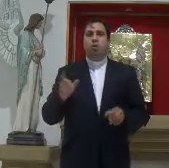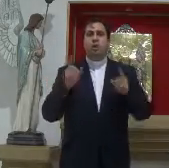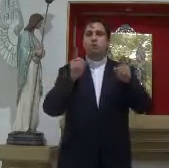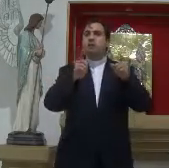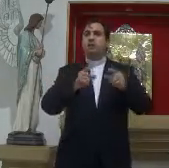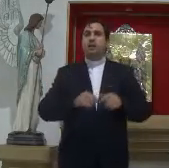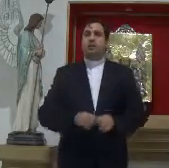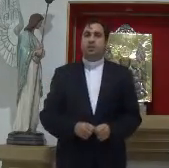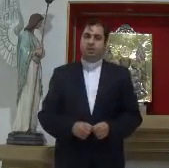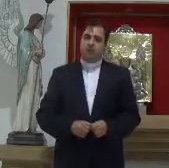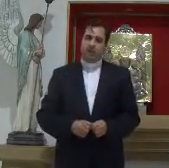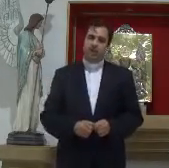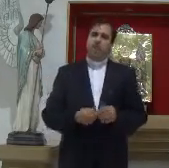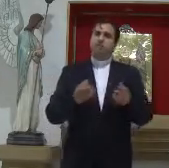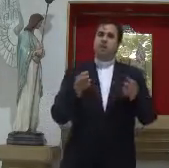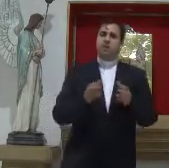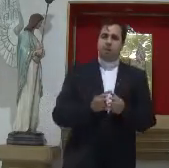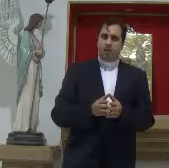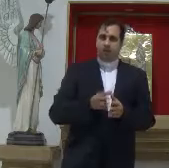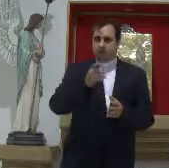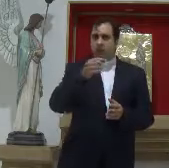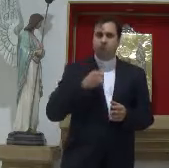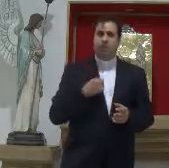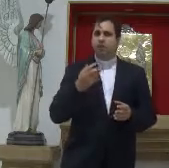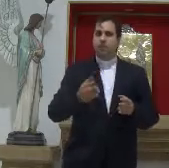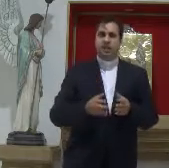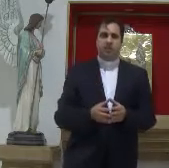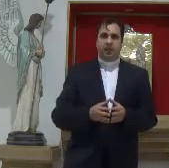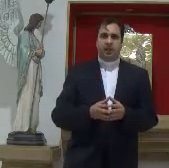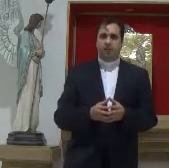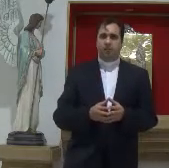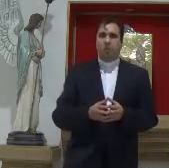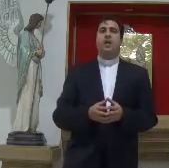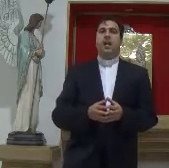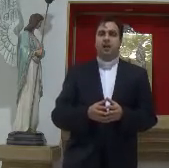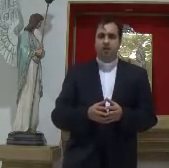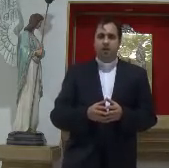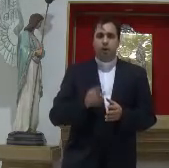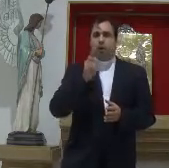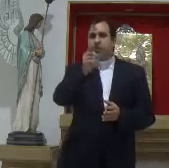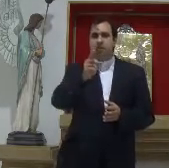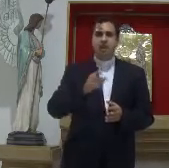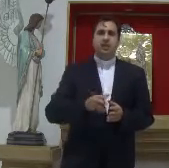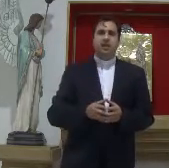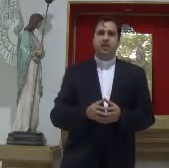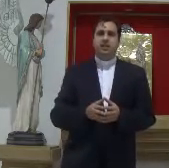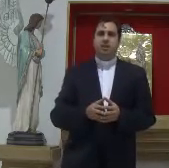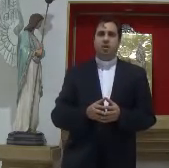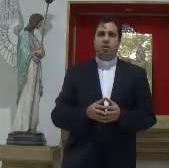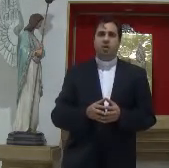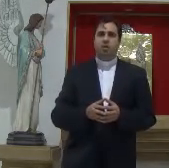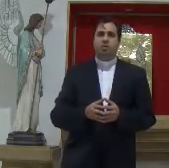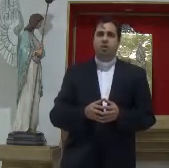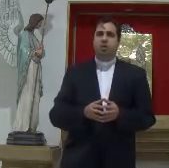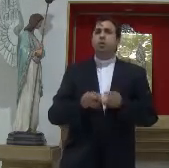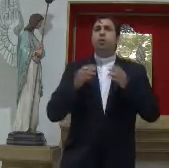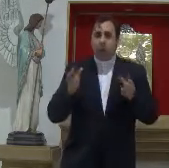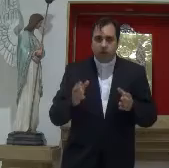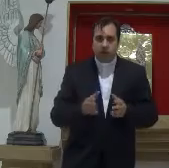urgentes y se entiendo la esencia mi querido hermano y yo tenemos que ser tierra buena no se pierdan las bendiciones de dios por tonterías